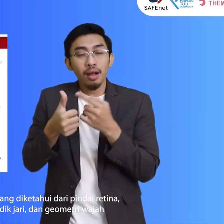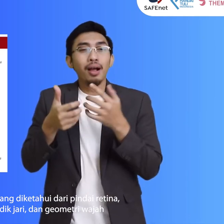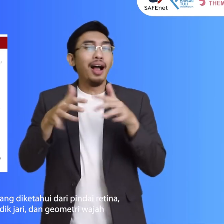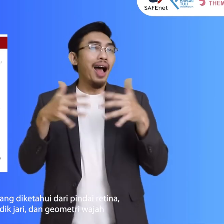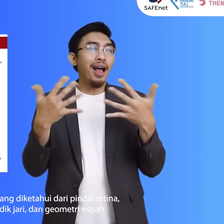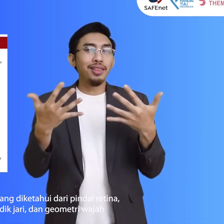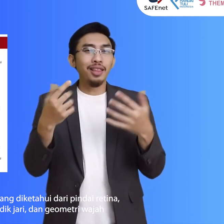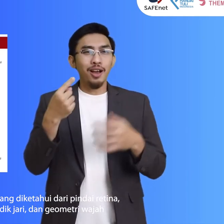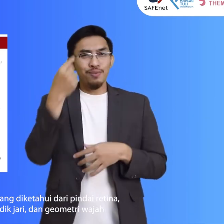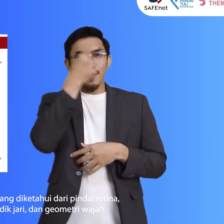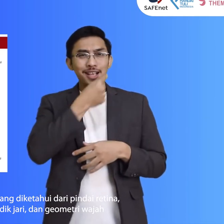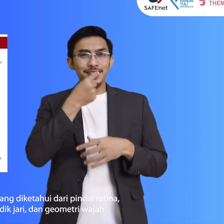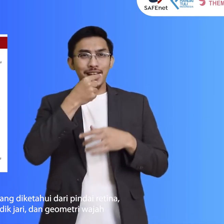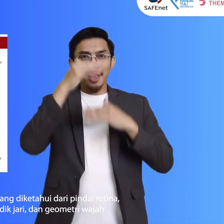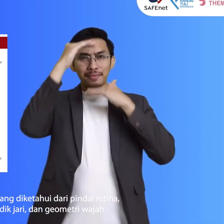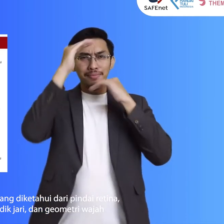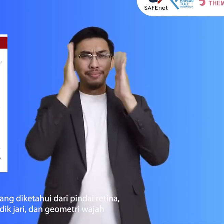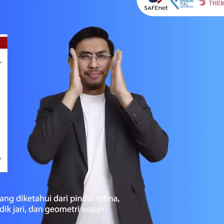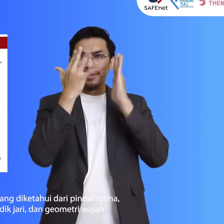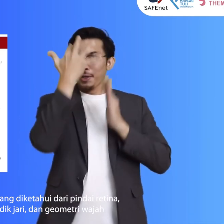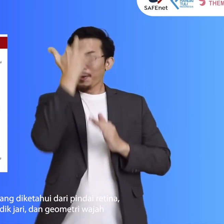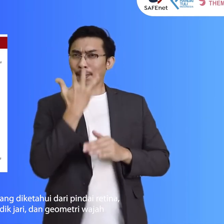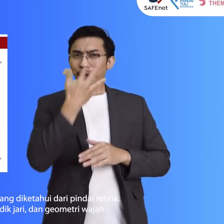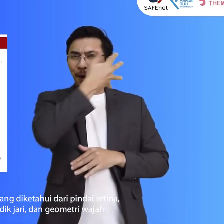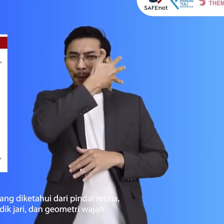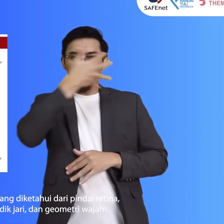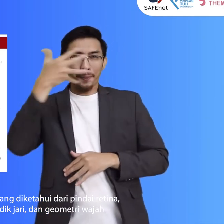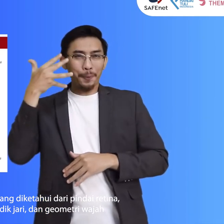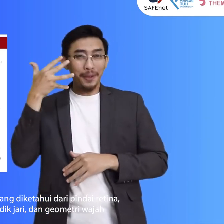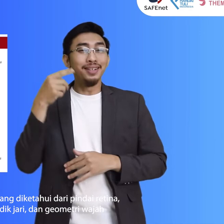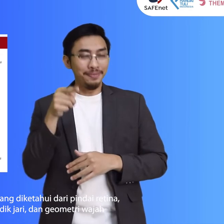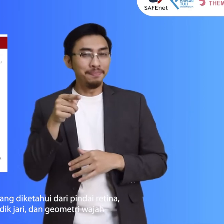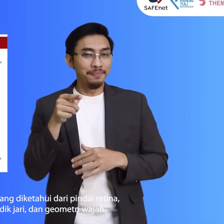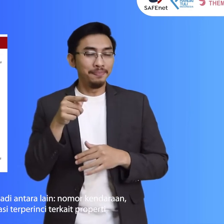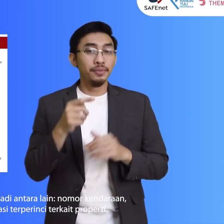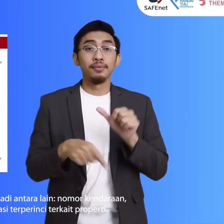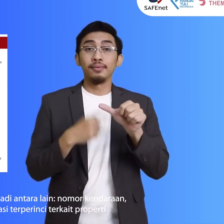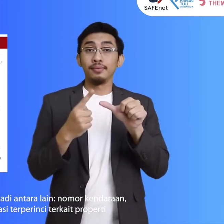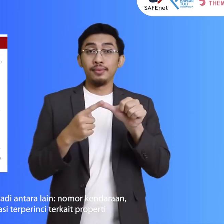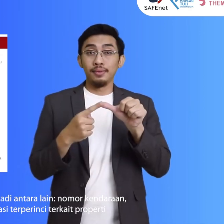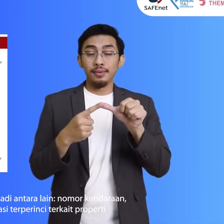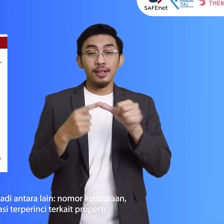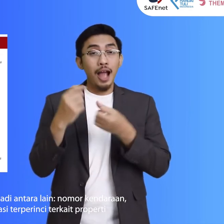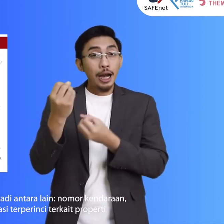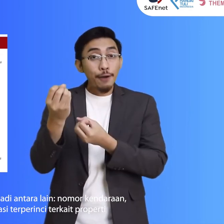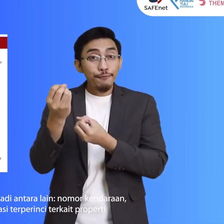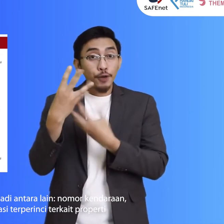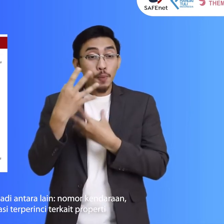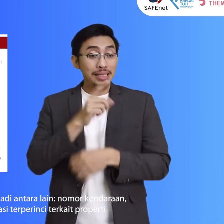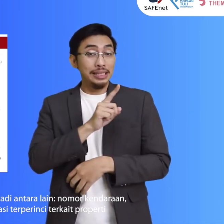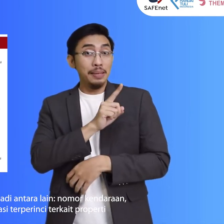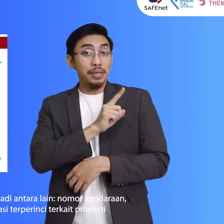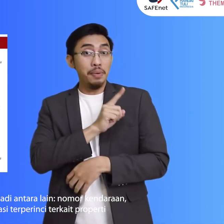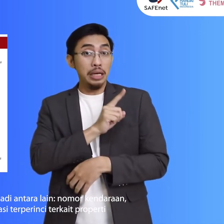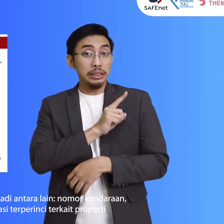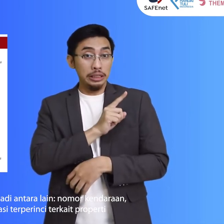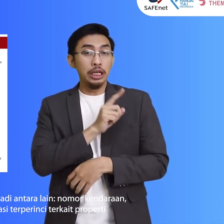sidik jari dan geometri wajah 26 informasi atas